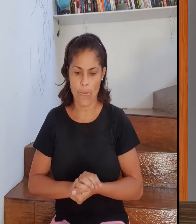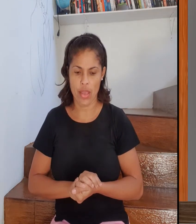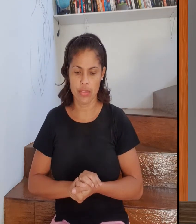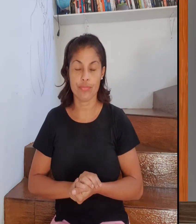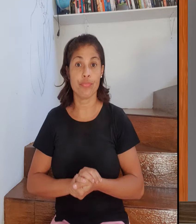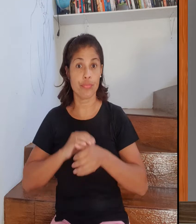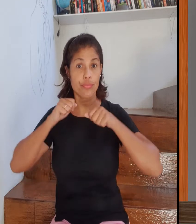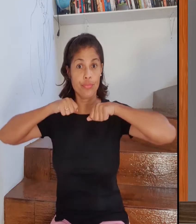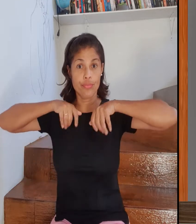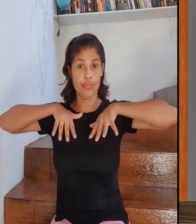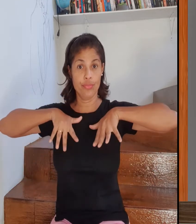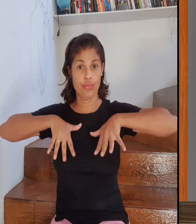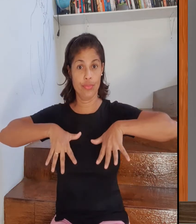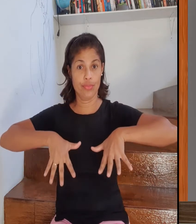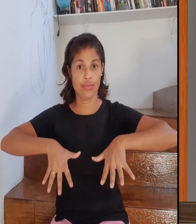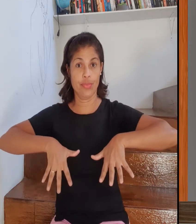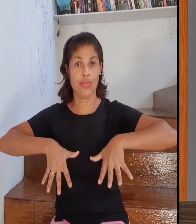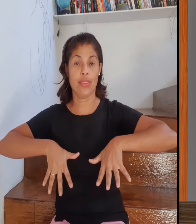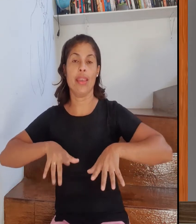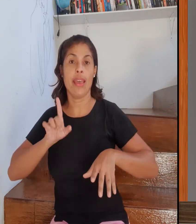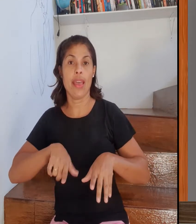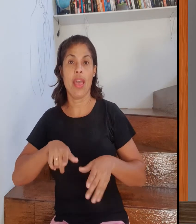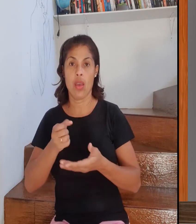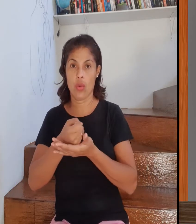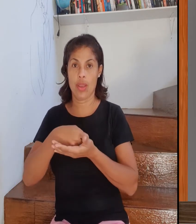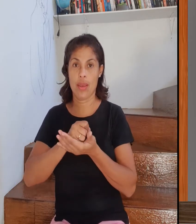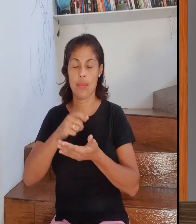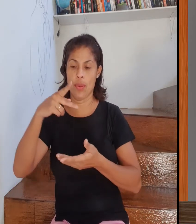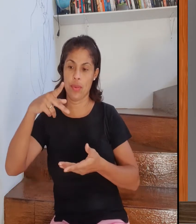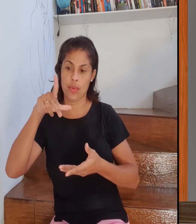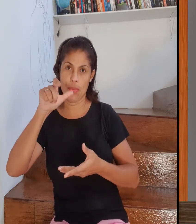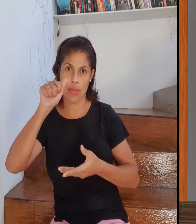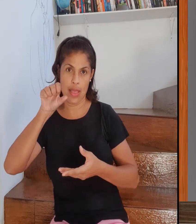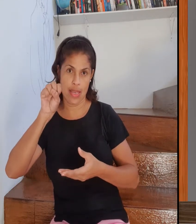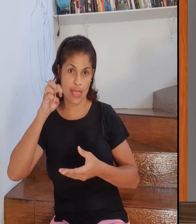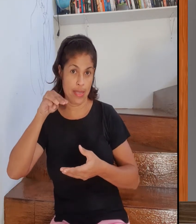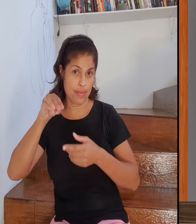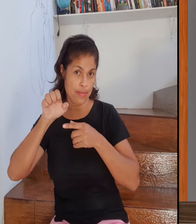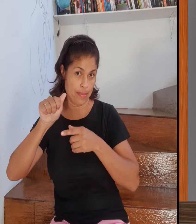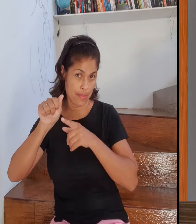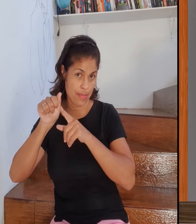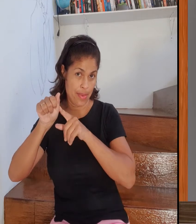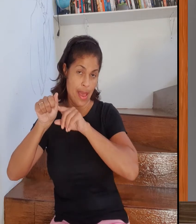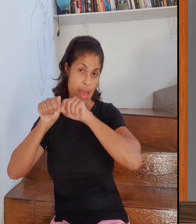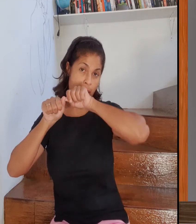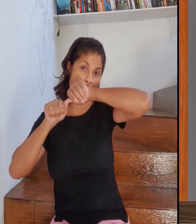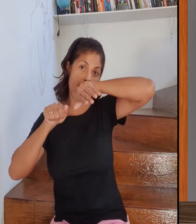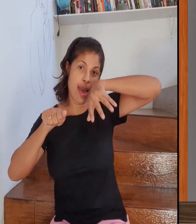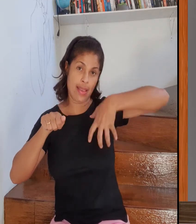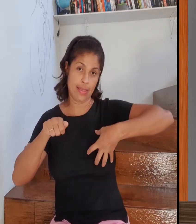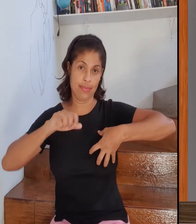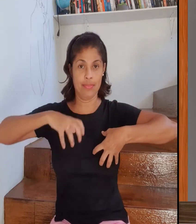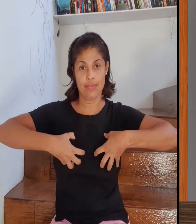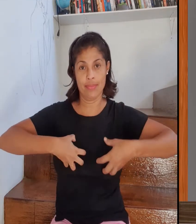A distribuição é a transferência do fármaco do plasma, o compartimento central, para outros